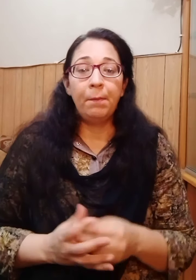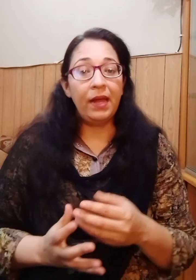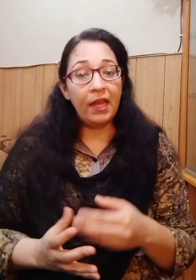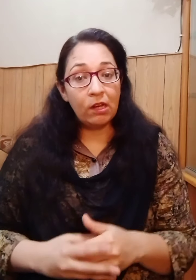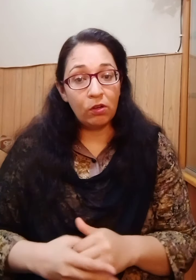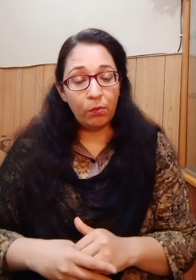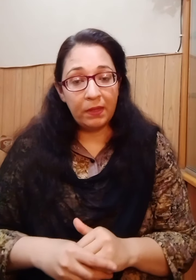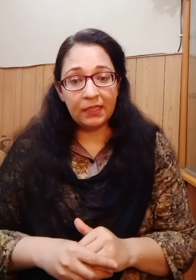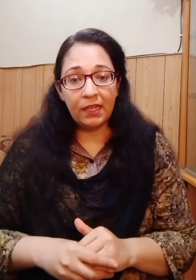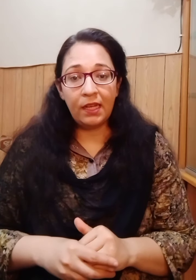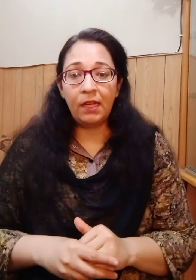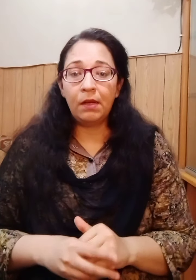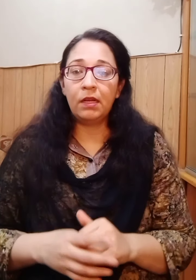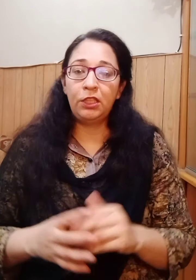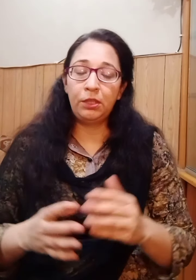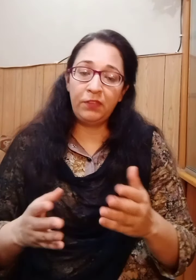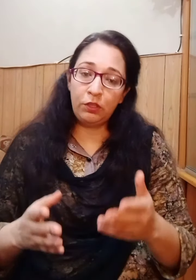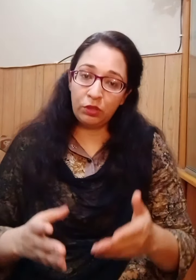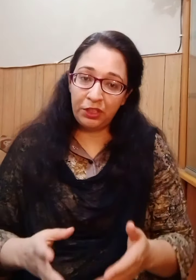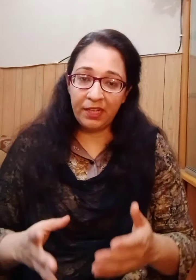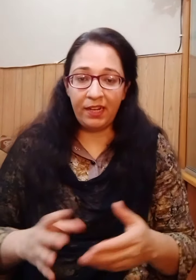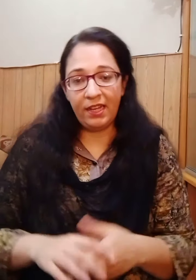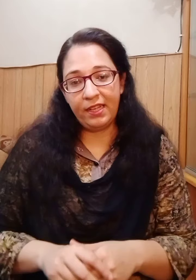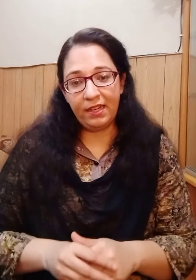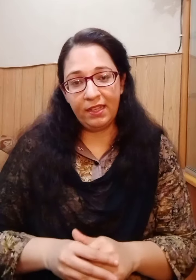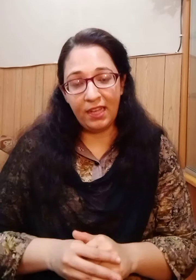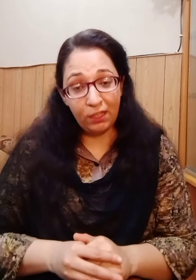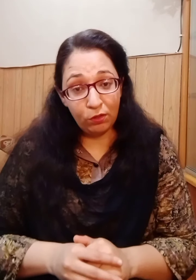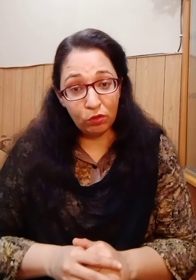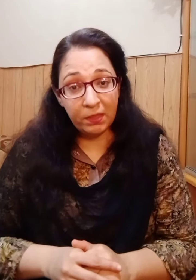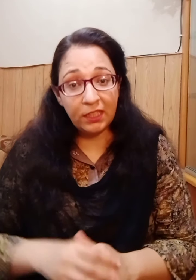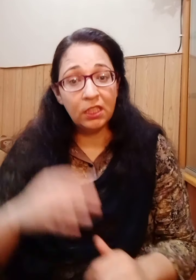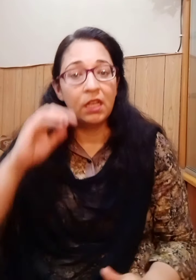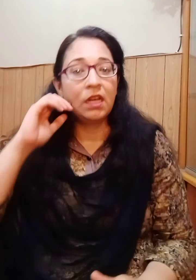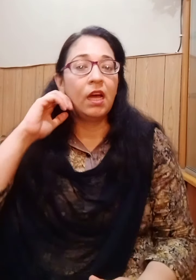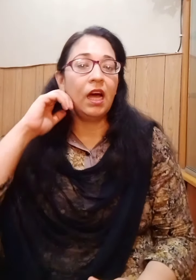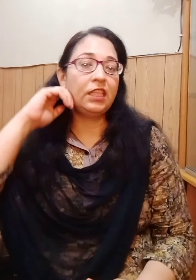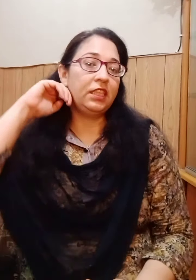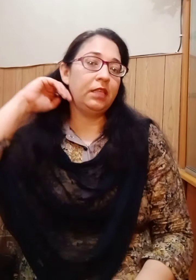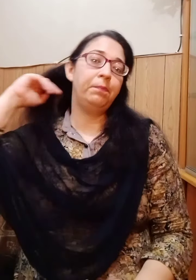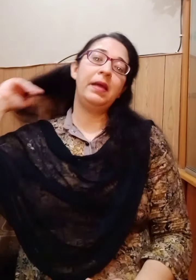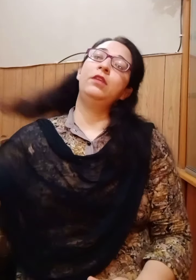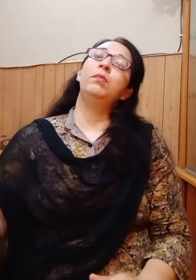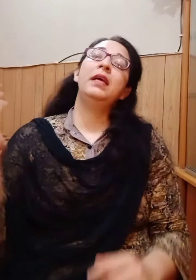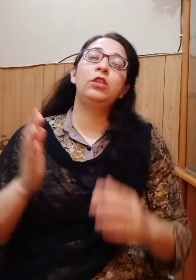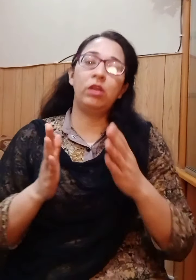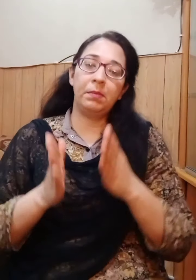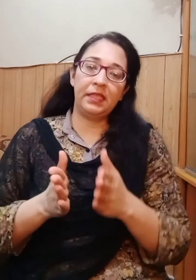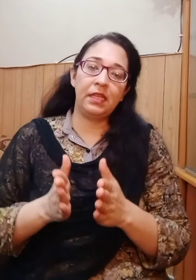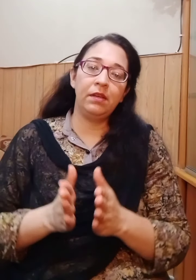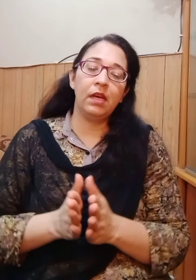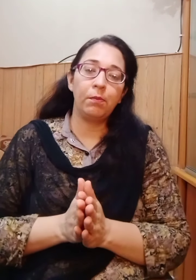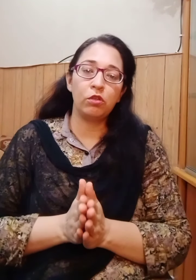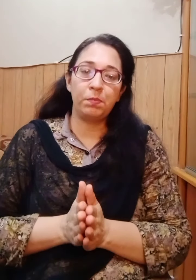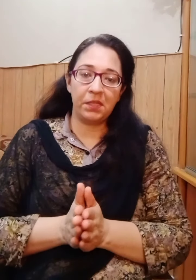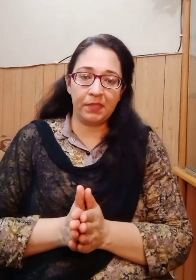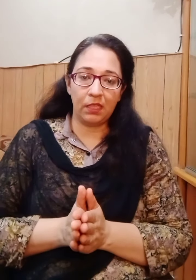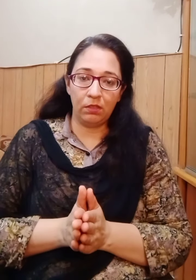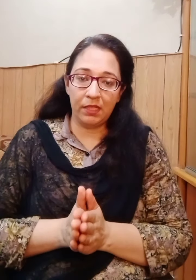लाइक और सब्सक्राइब करें थैंक यू छोटे बच्चे की को